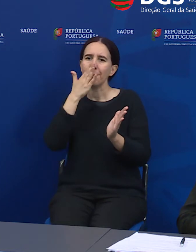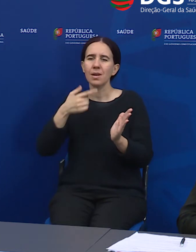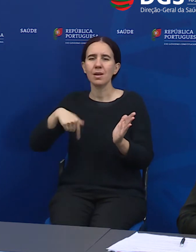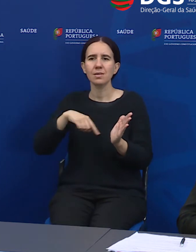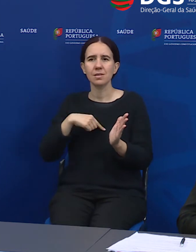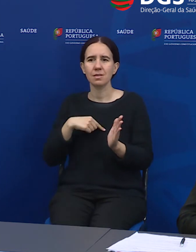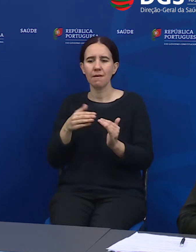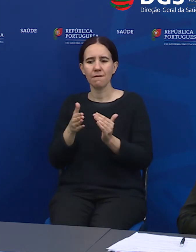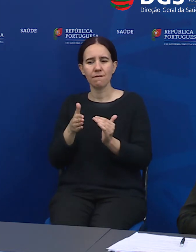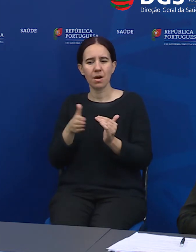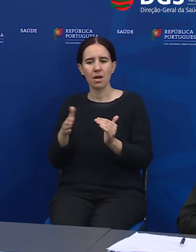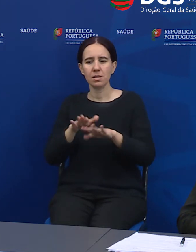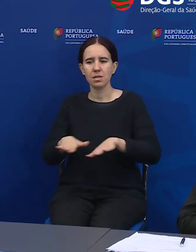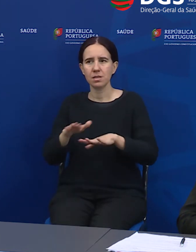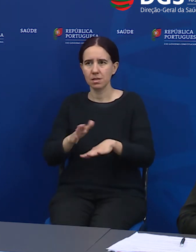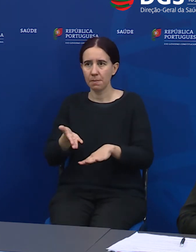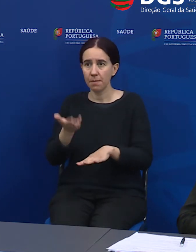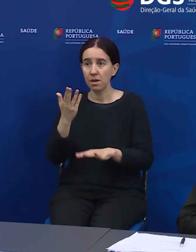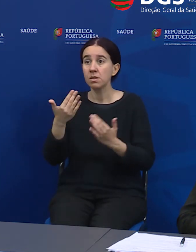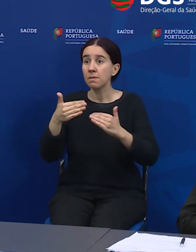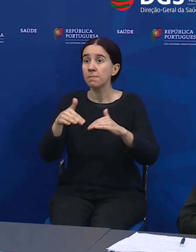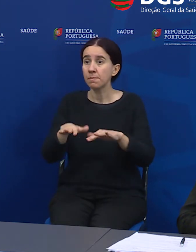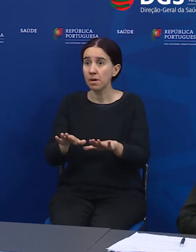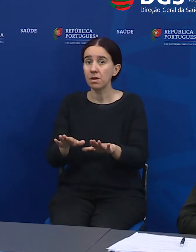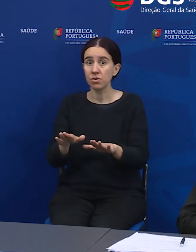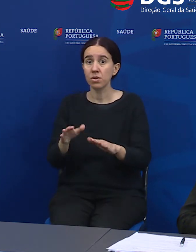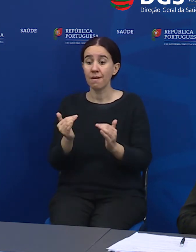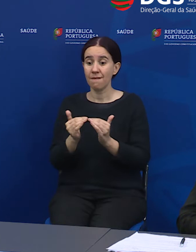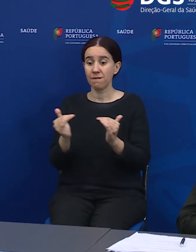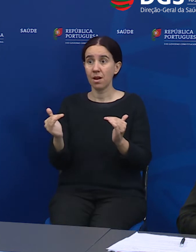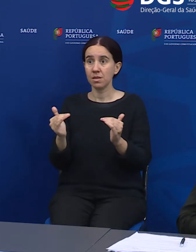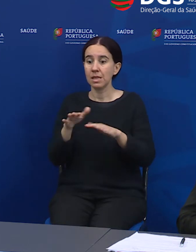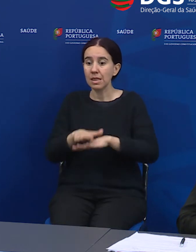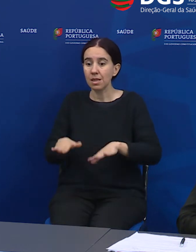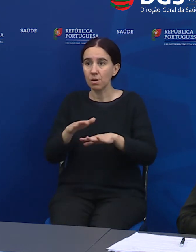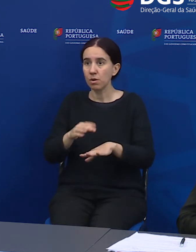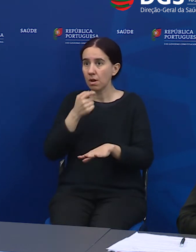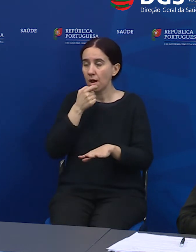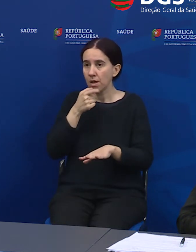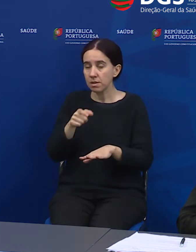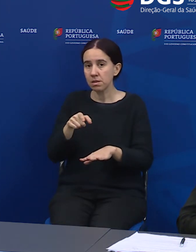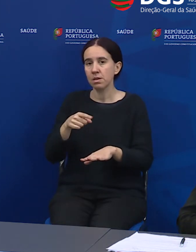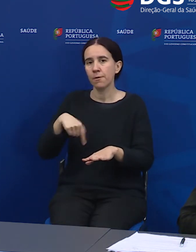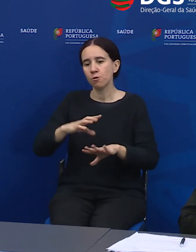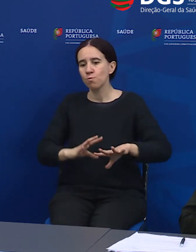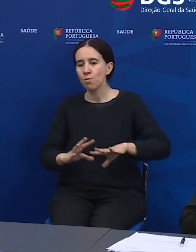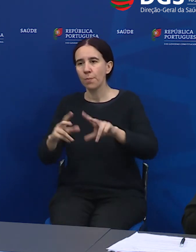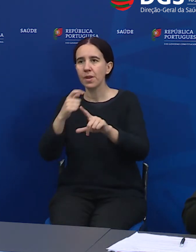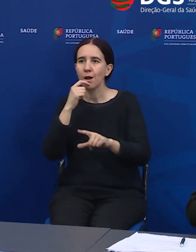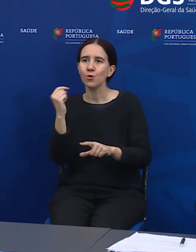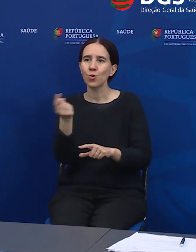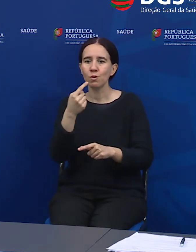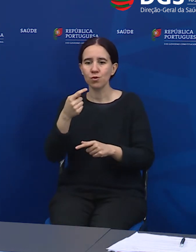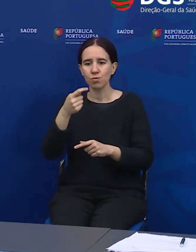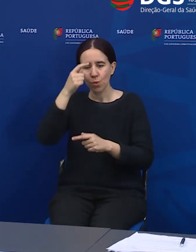estamos numa fase mais tranquila mas a face só é tranquilo e só vamos melhorar se